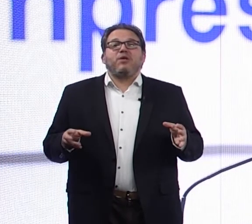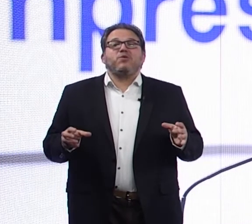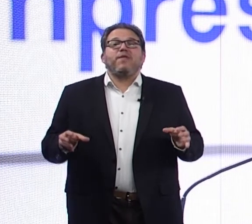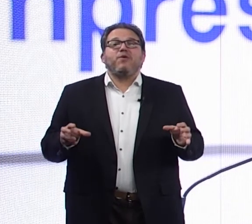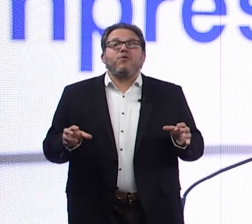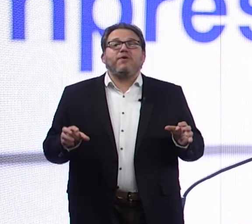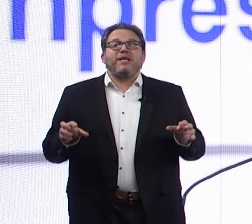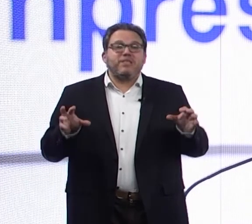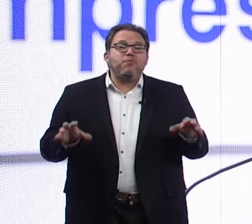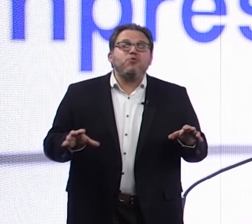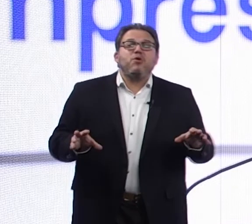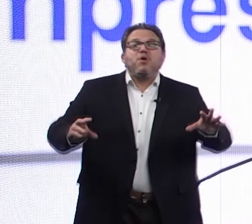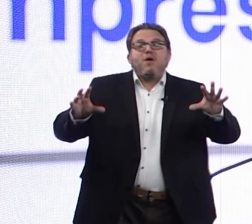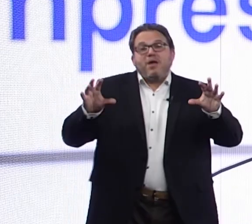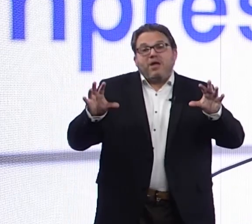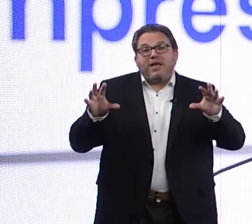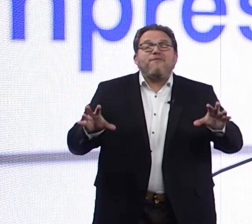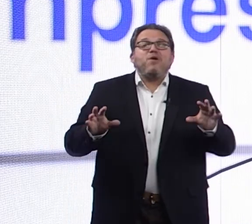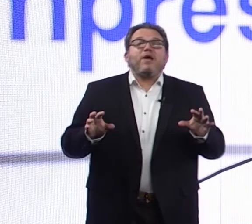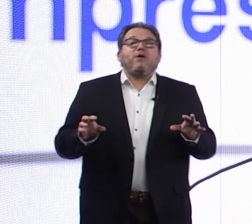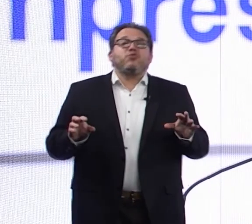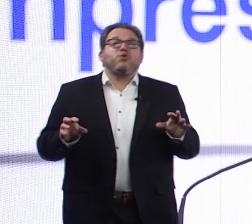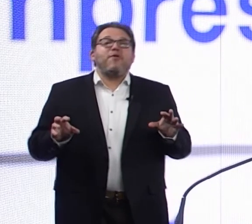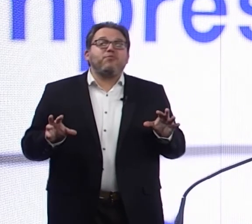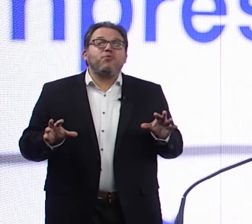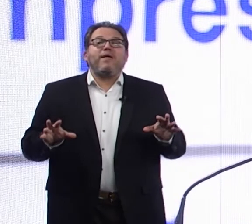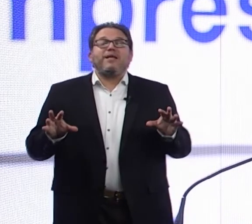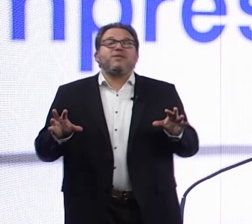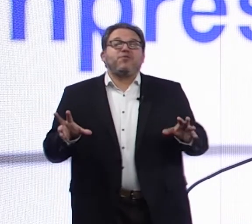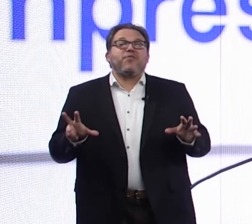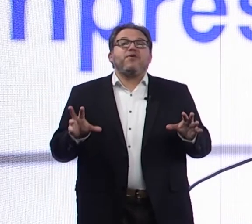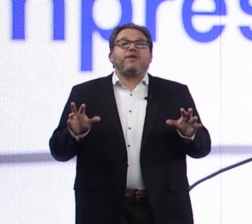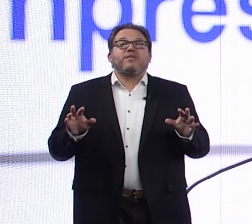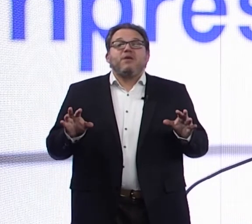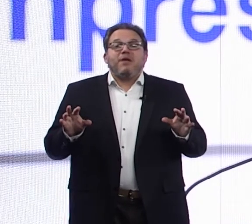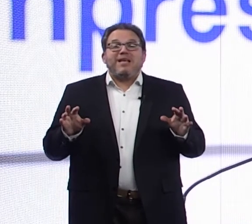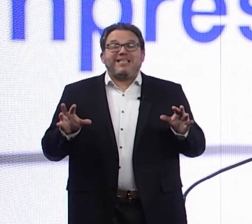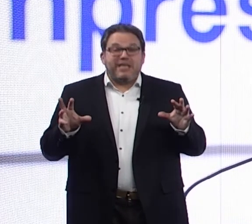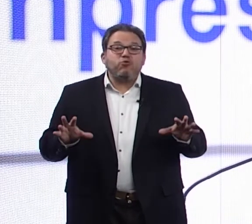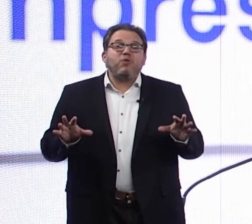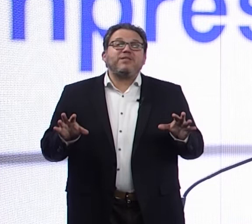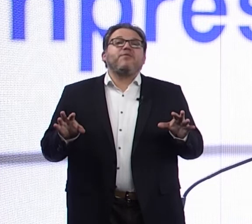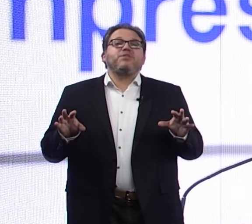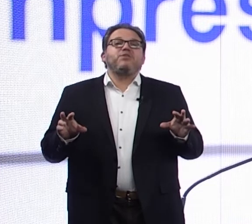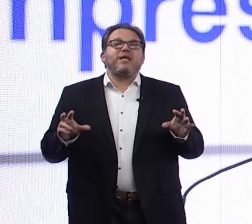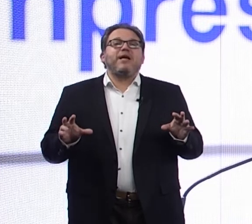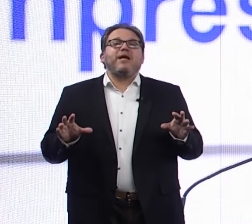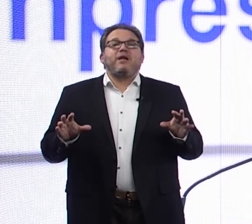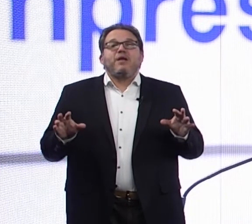sucede con este punto que fue lo que causó la ruptura de las negociaciones las cláusulas de revisión salarial que